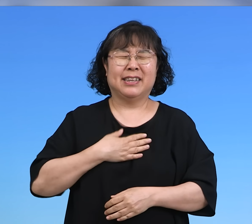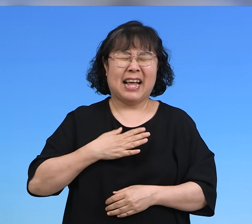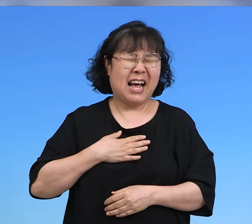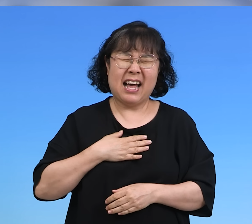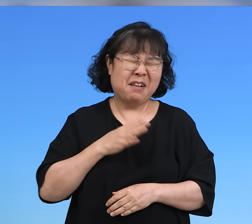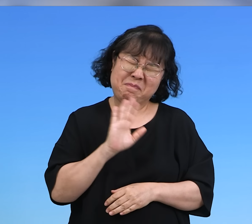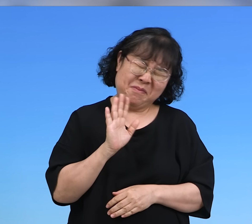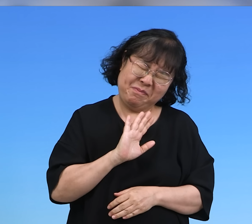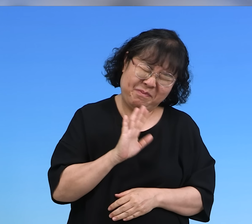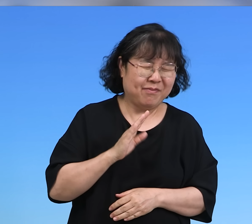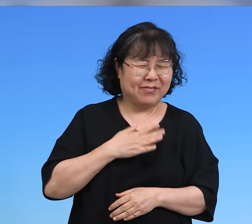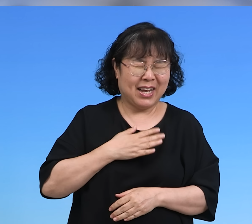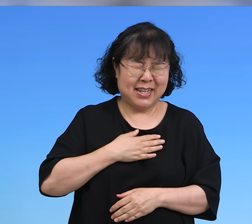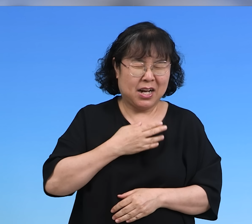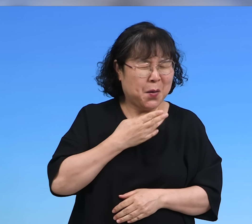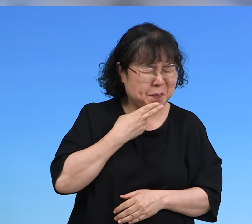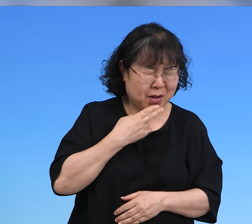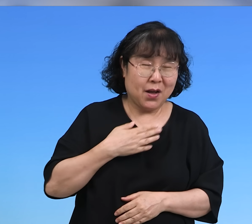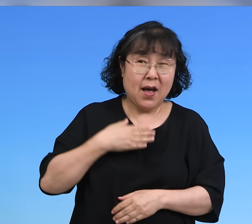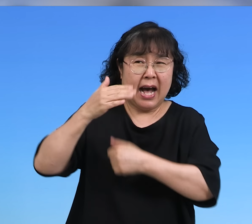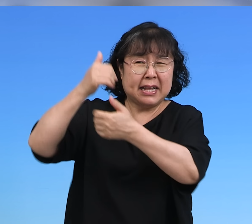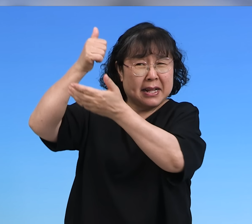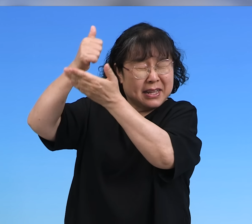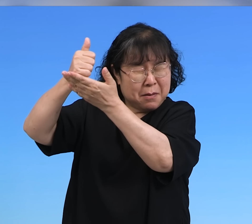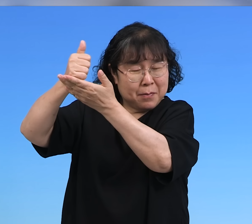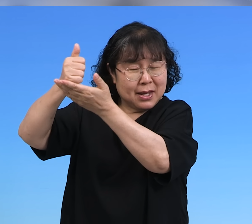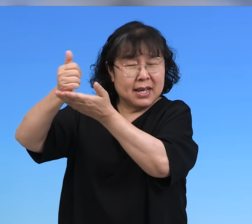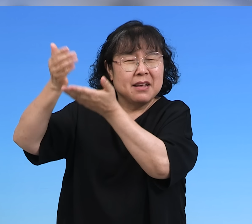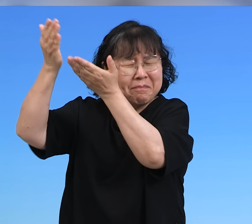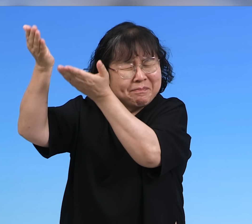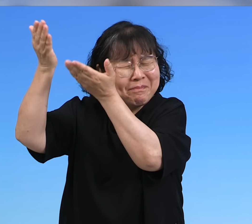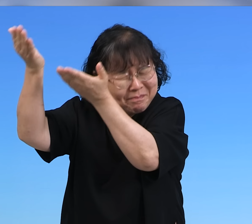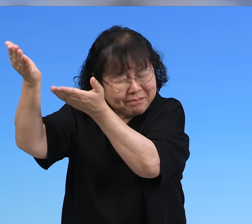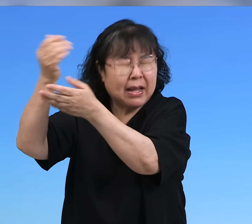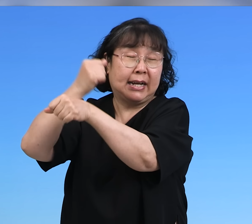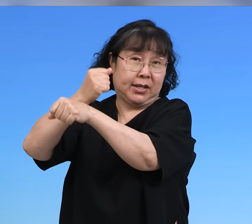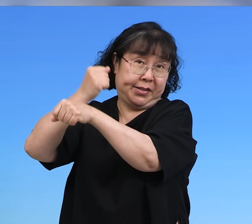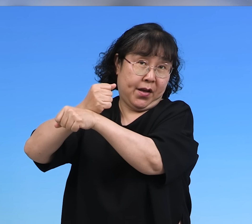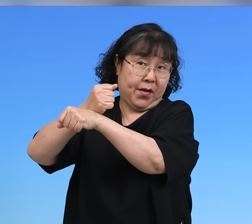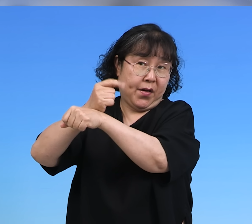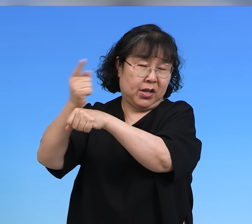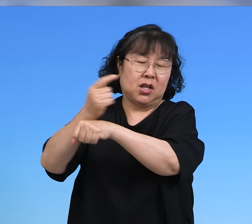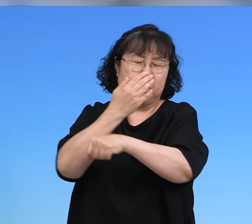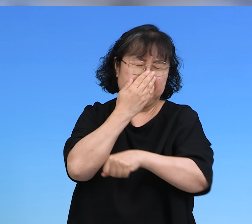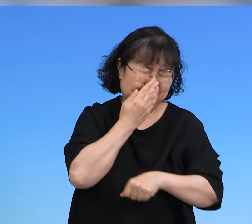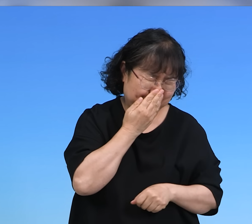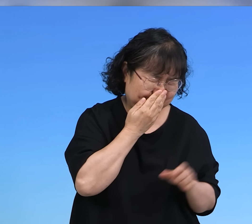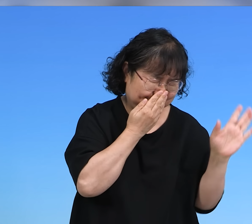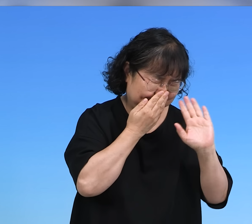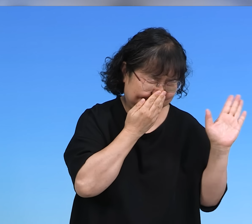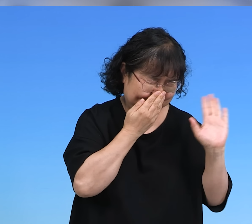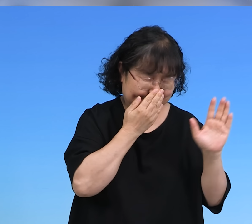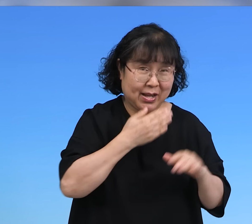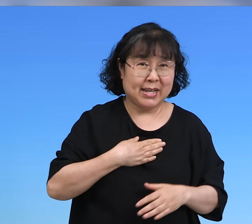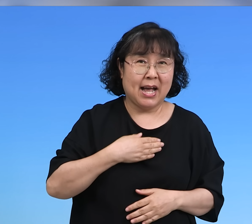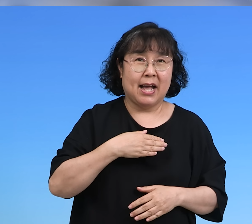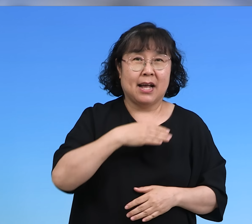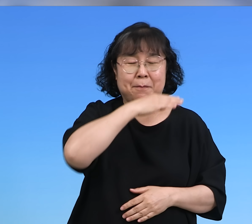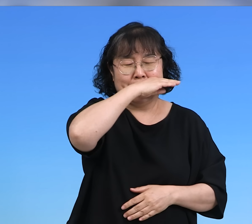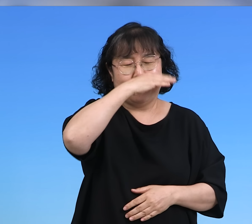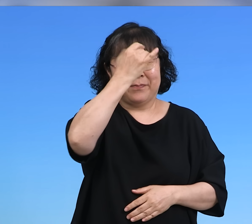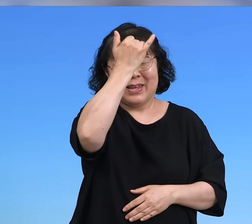아니 뭐 저는 한 거 없습니다. 하나님이 하셨습니다. 할렐루야. 그러면요 그건 겸손한 게 아니고 그건 교양이